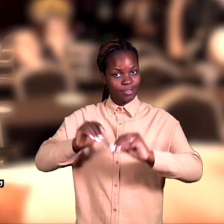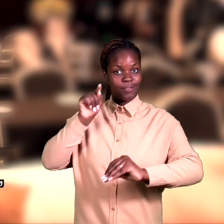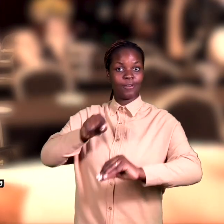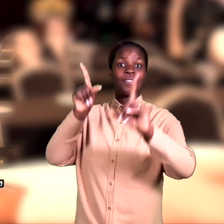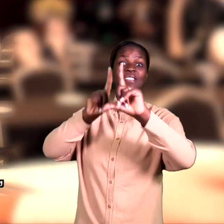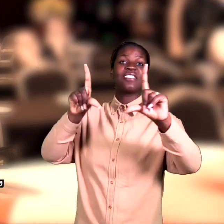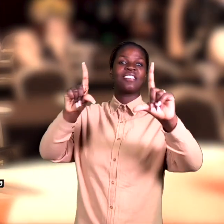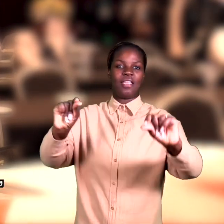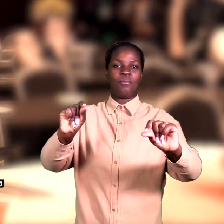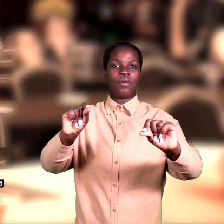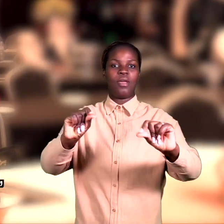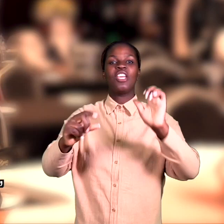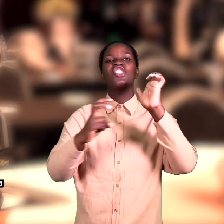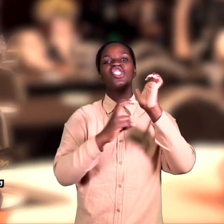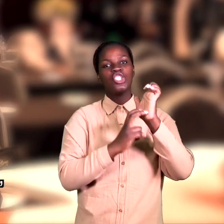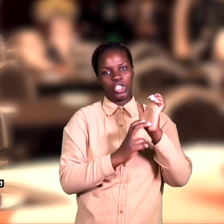professores que lidam essa matéria